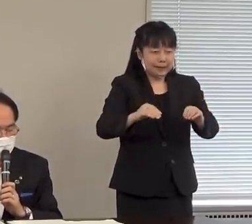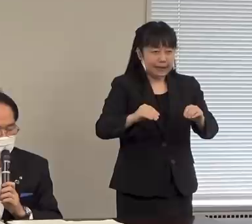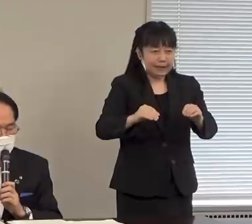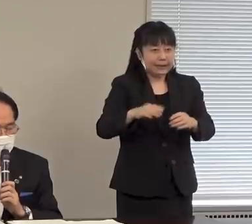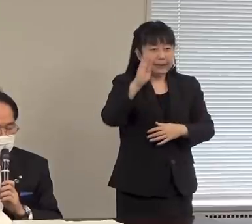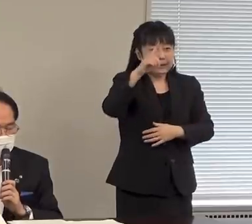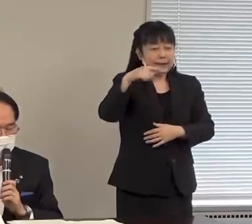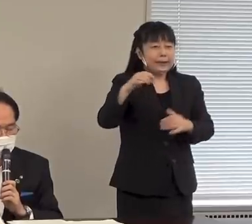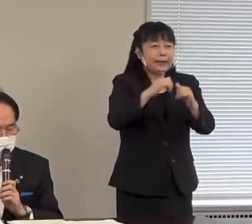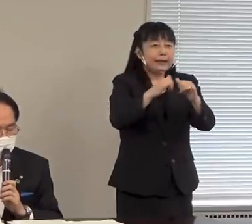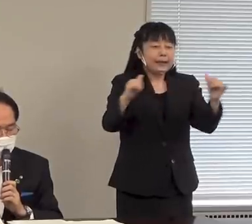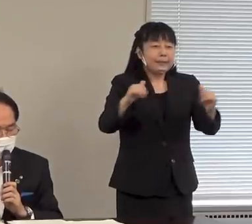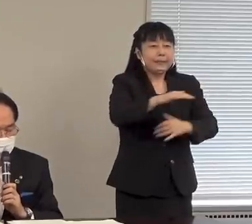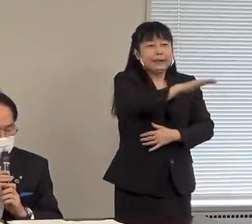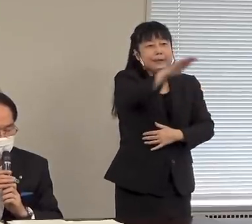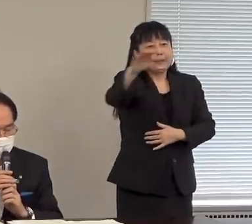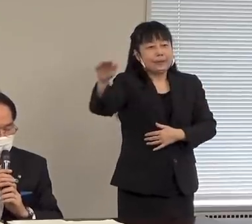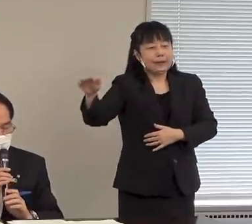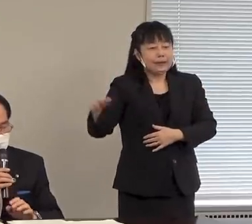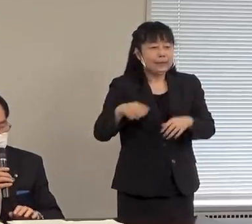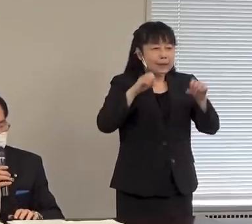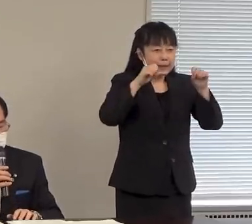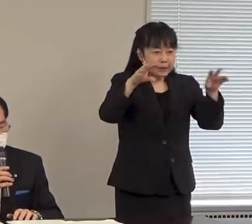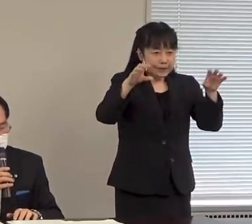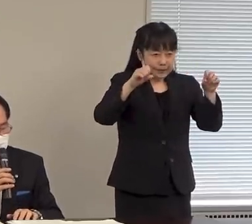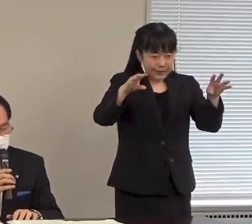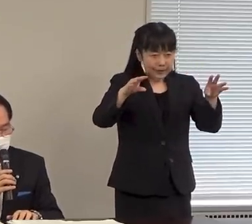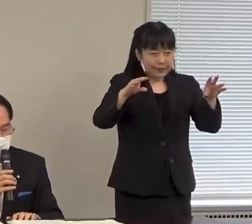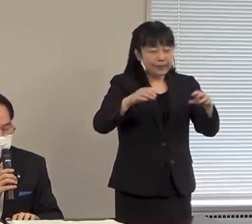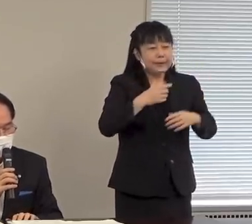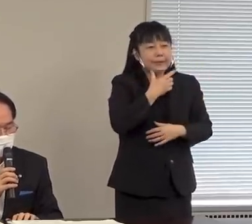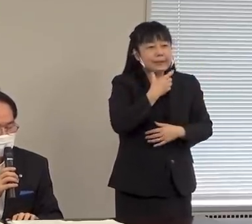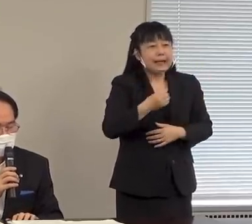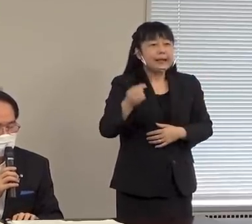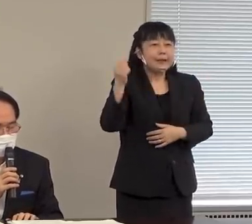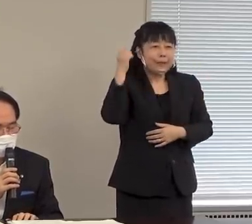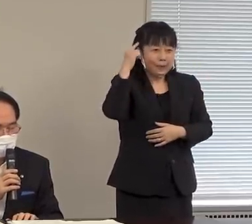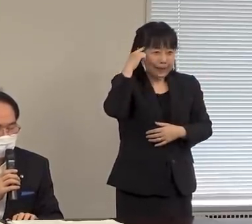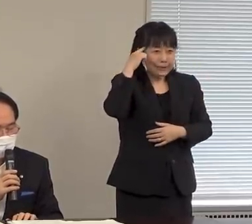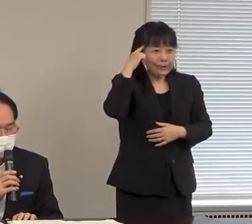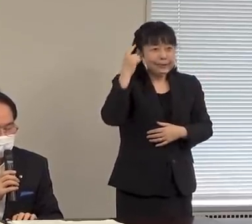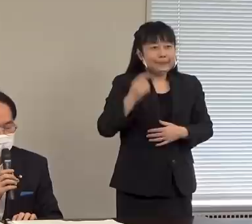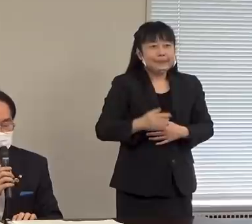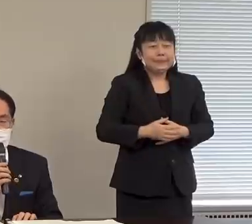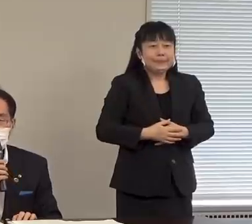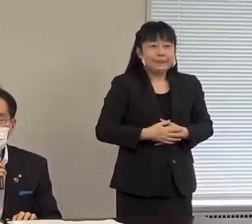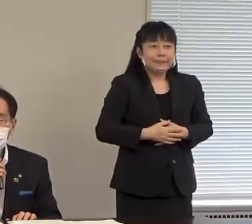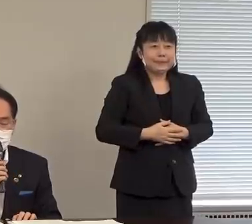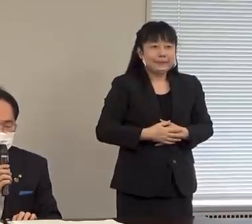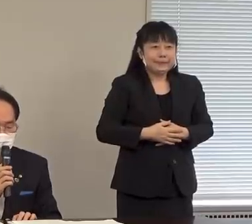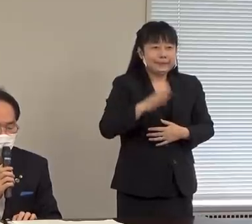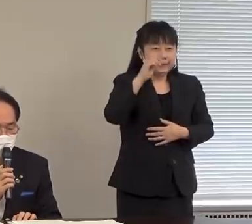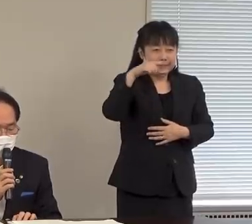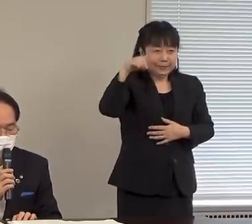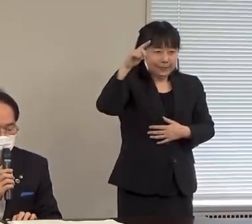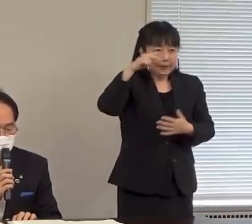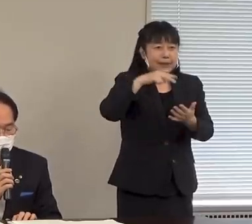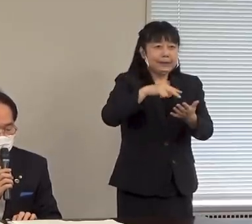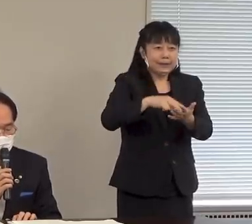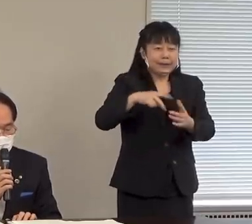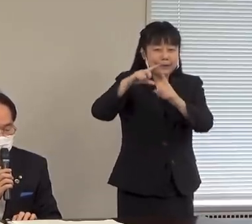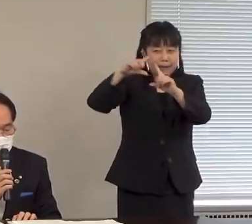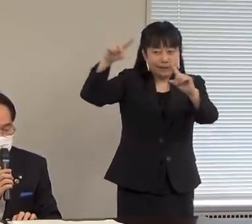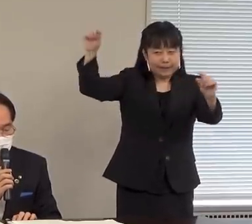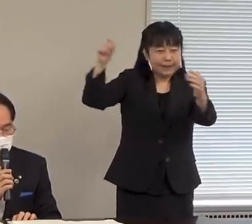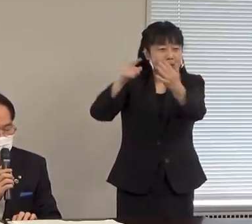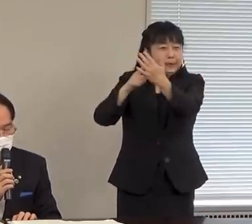啓発を図ってまいりたいと思っております。以上のように県としましては、国などの方針も踏まえ